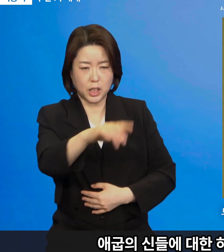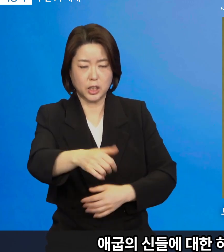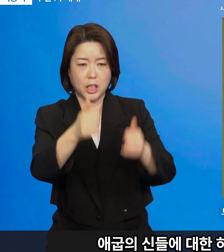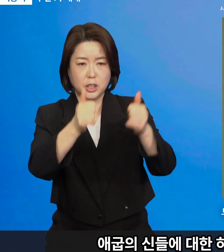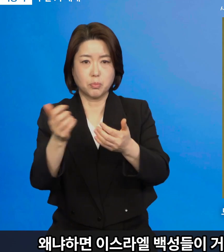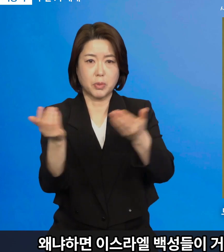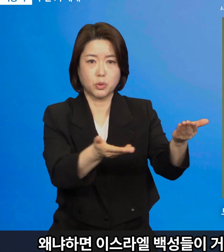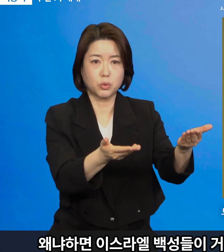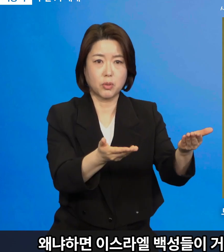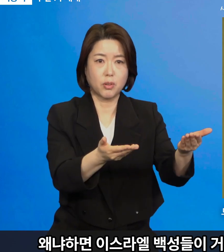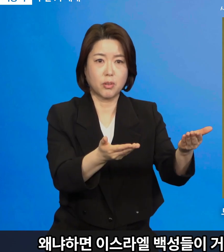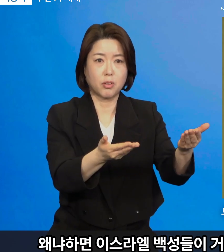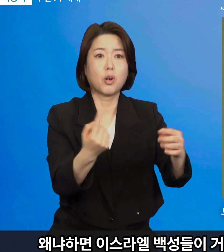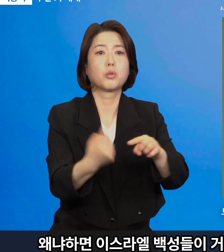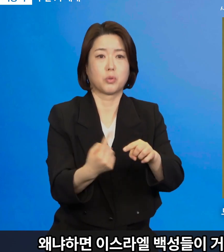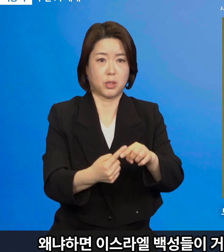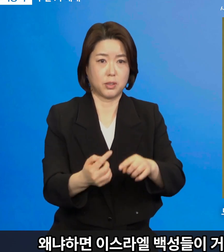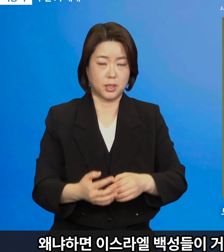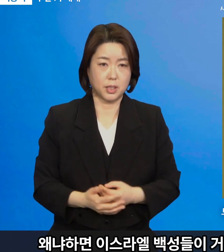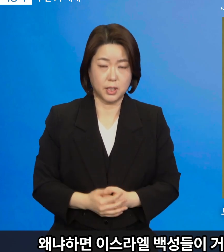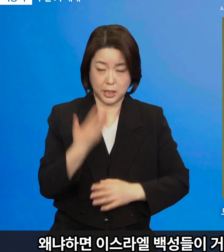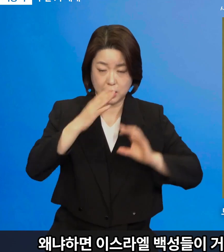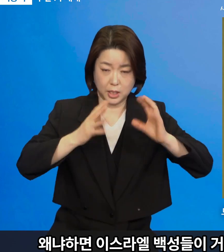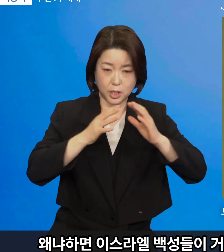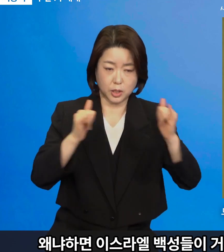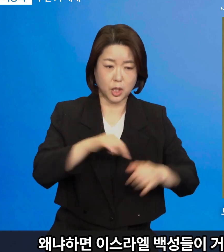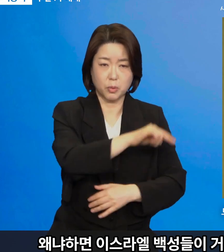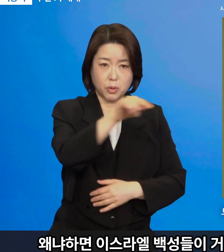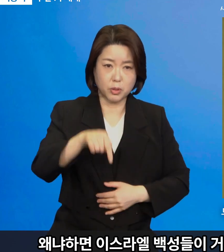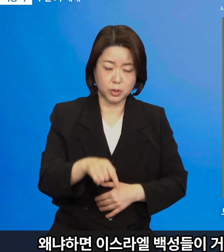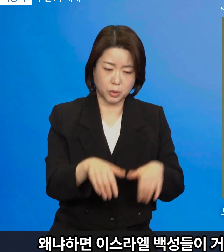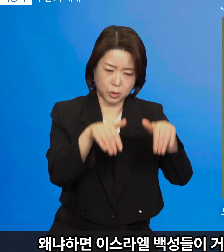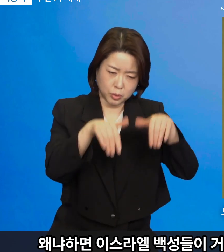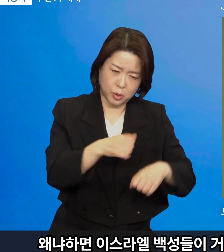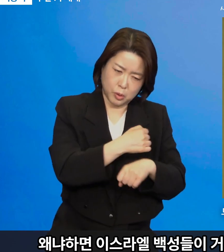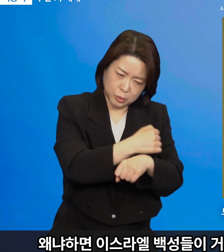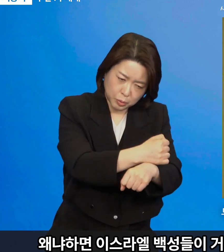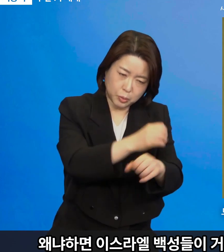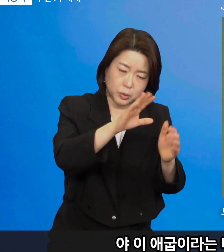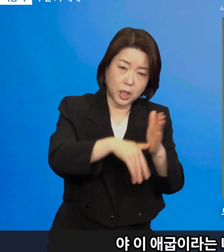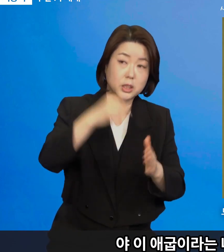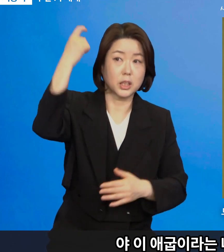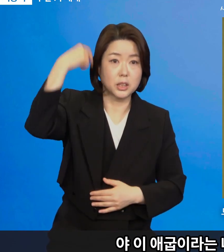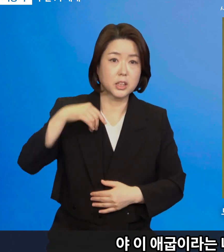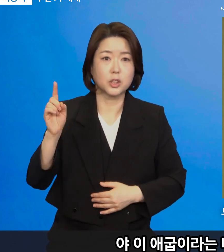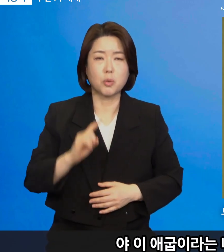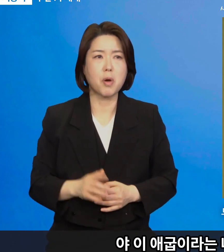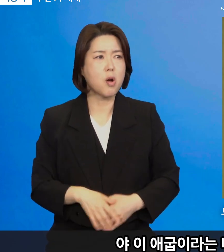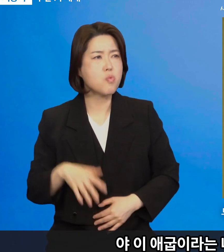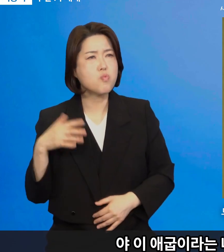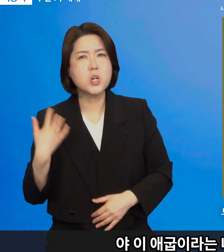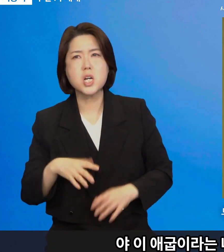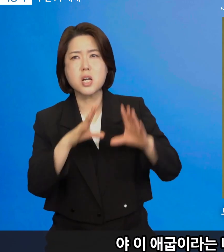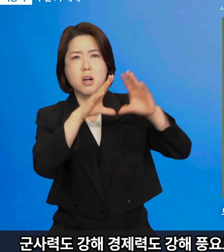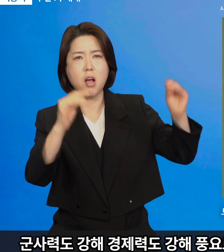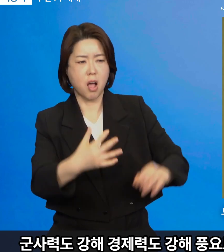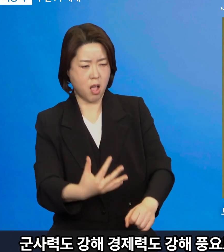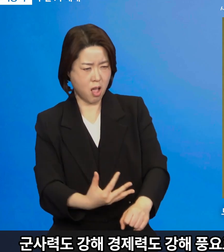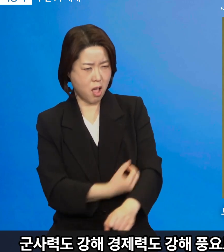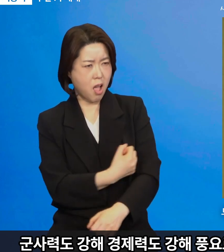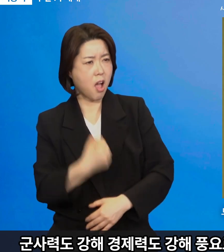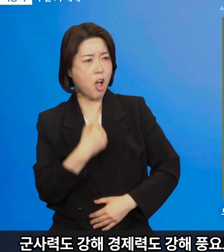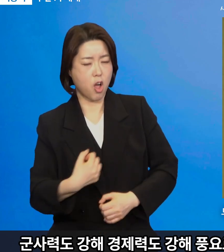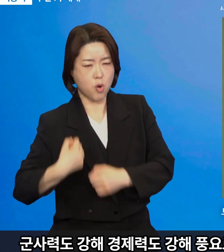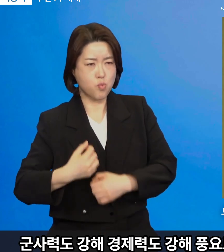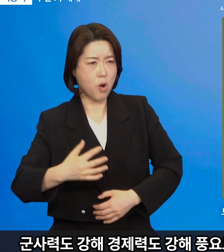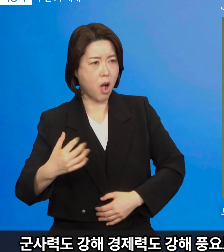심판이었어요. 왜냐하면 이스라엘 백성들이 거기에서 종살이를 하면서 느낀 것이, 야, 이 애굽이라는 나라 너무 강력하다. 군사력도